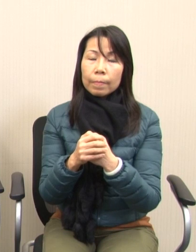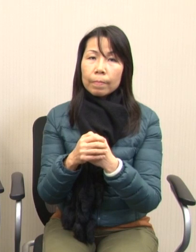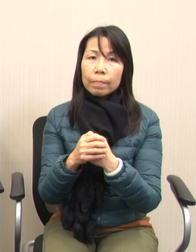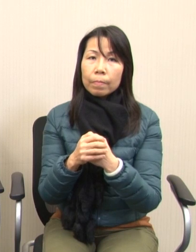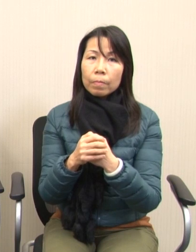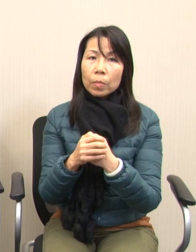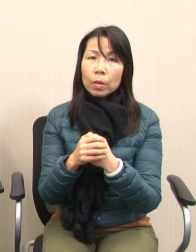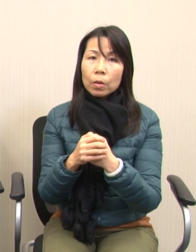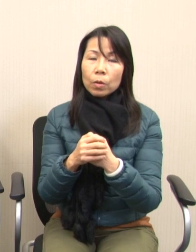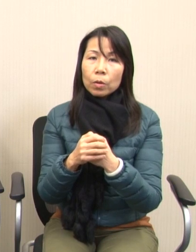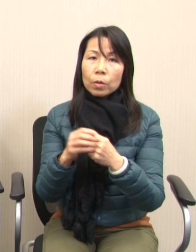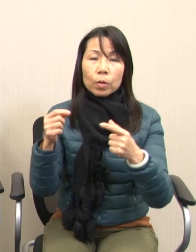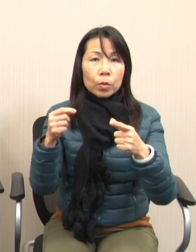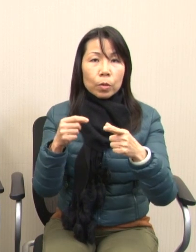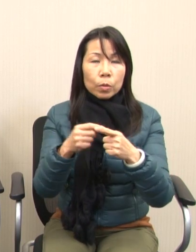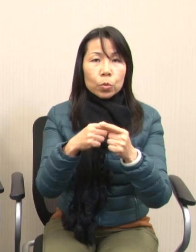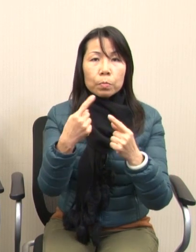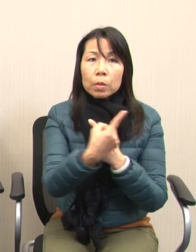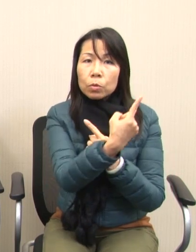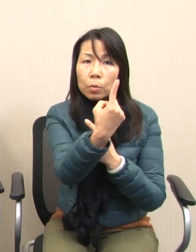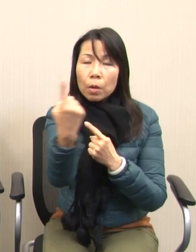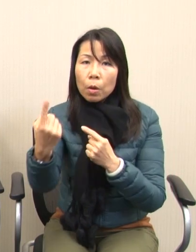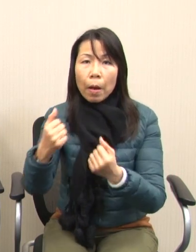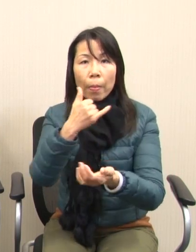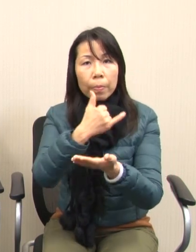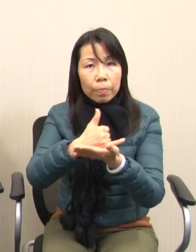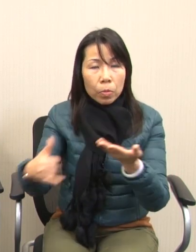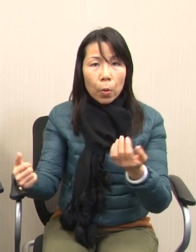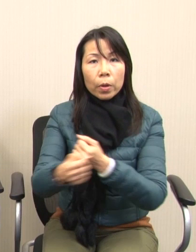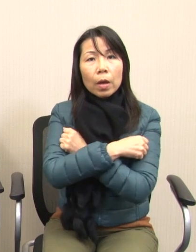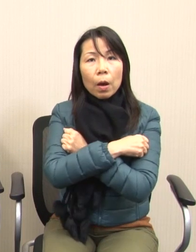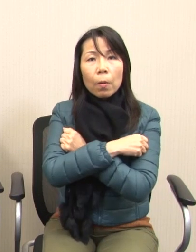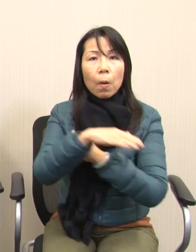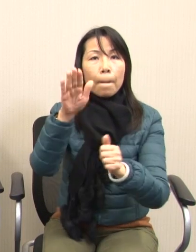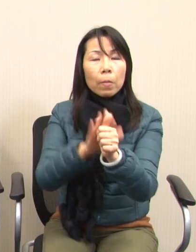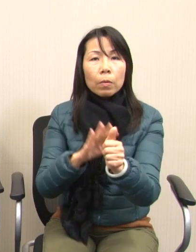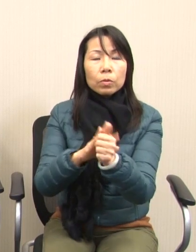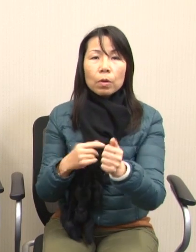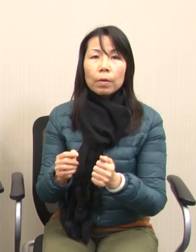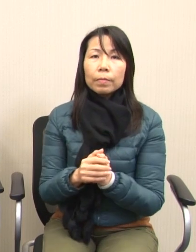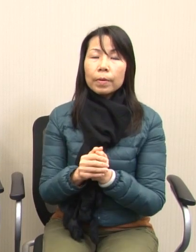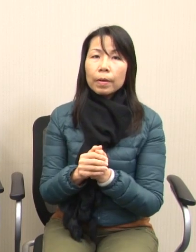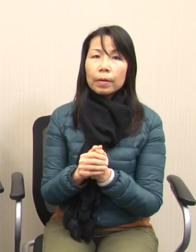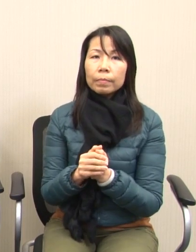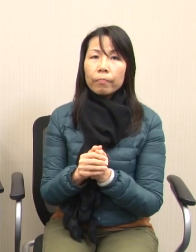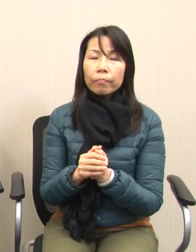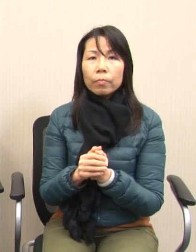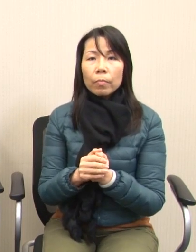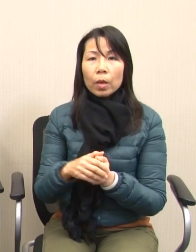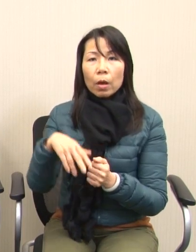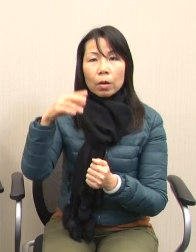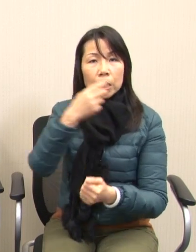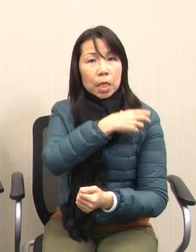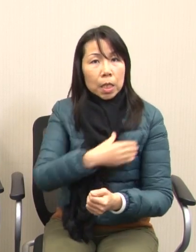全民退休保障嗱。咁當然呢個其實都是畫龍點睛嘅啫。其實如果你講政綱咁，當然是香